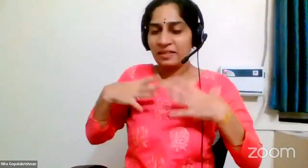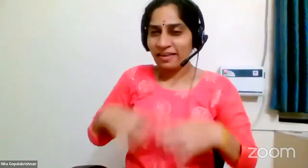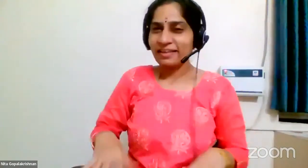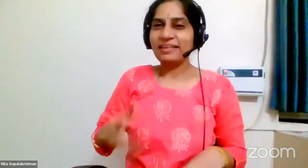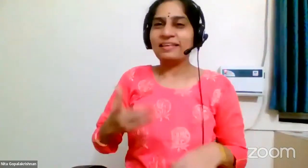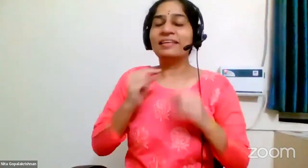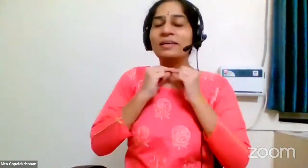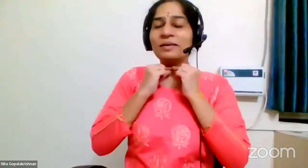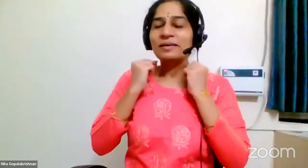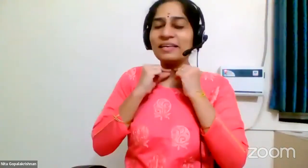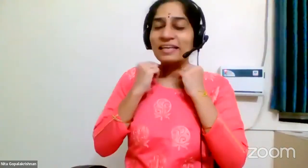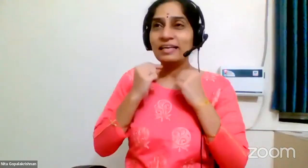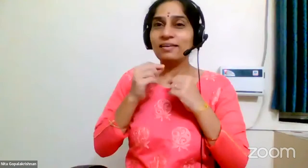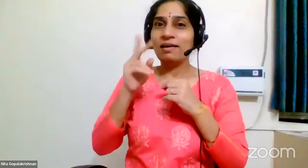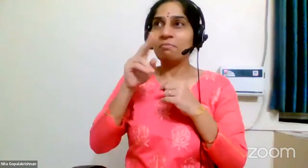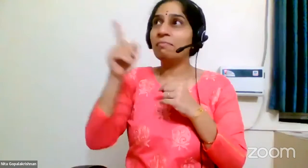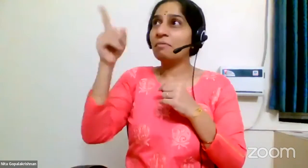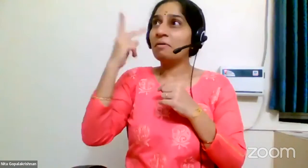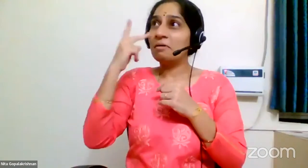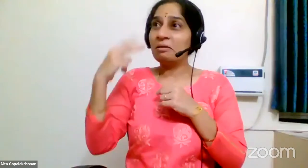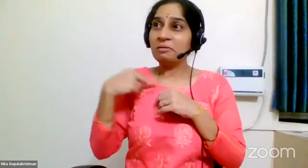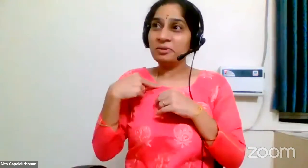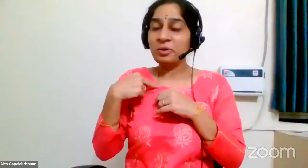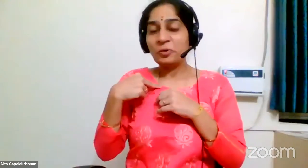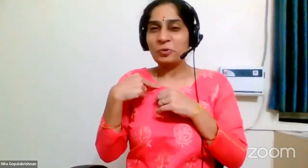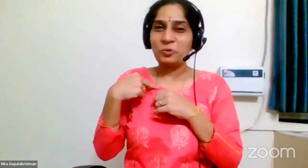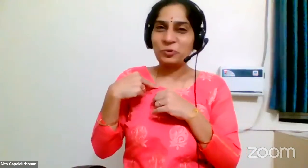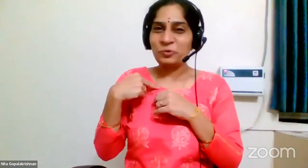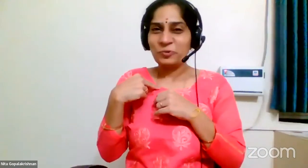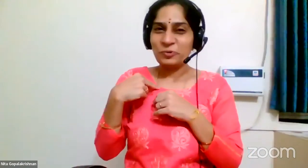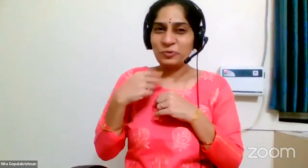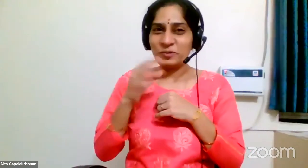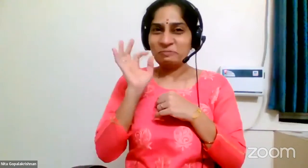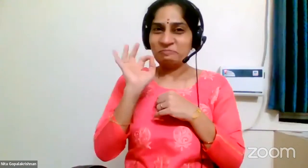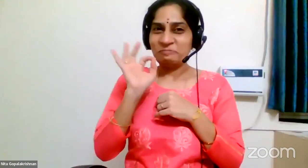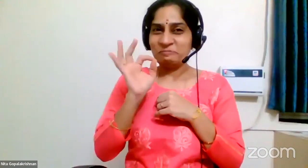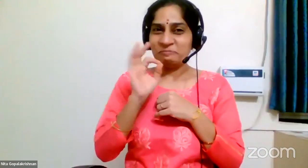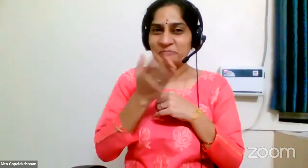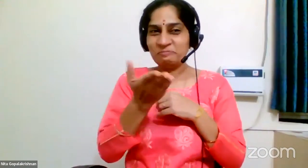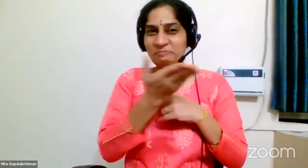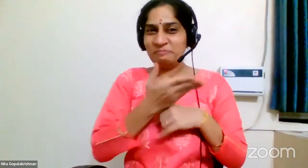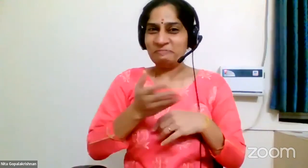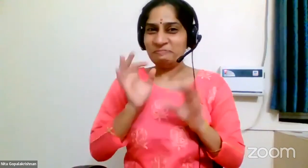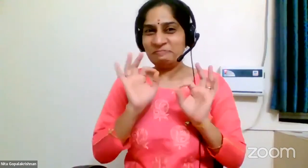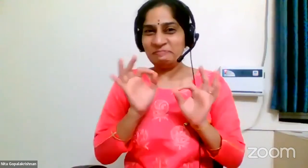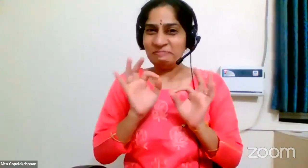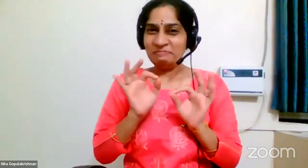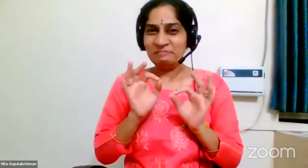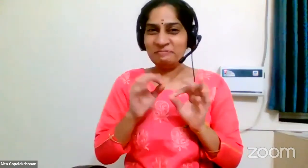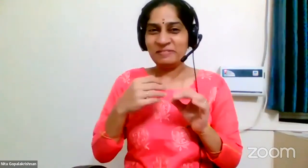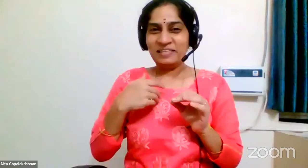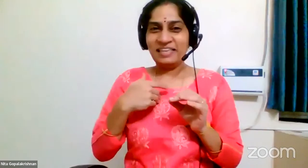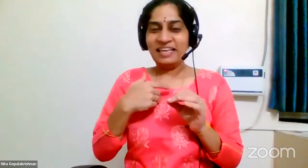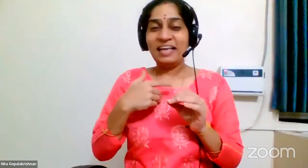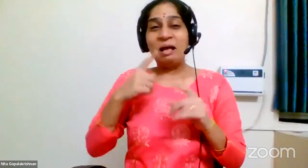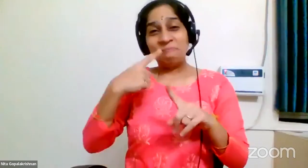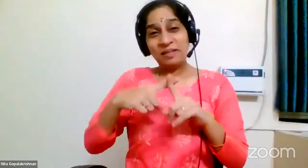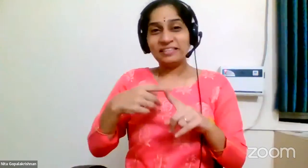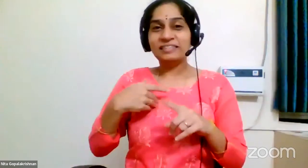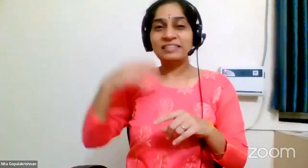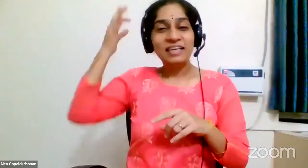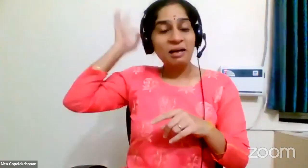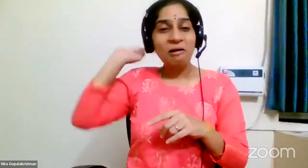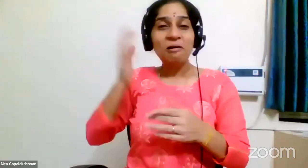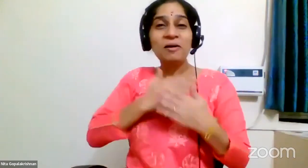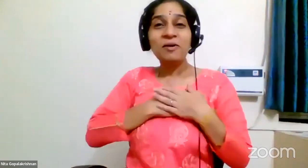भगवान कृष्ण के पास जाता हूँ और उनके भक्तों को ठग लूंगा या भगवान को ठग लूंगा, तो आप ध्यान रखिए भगवान जैसे को तैसा देने वाले